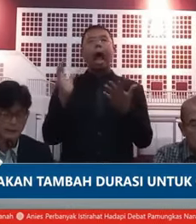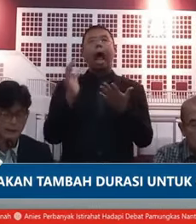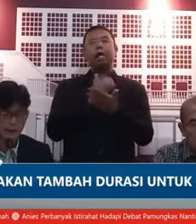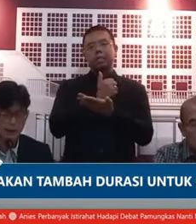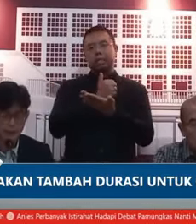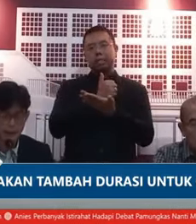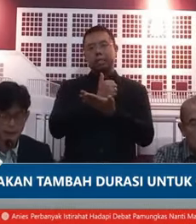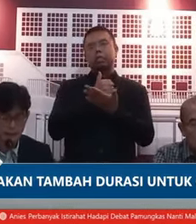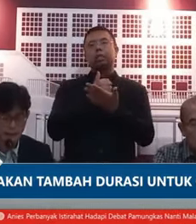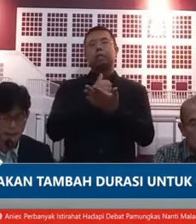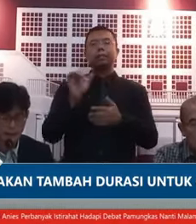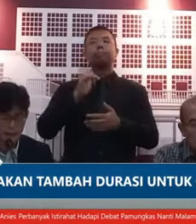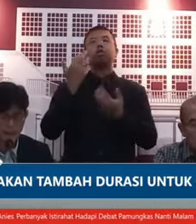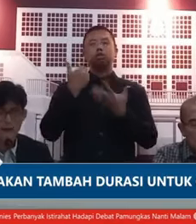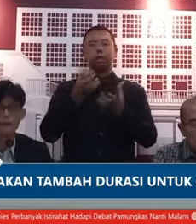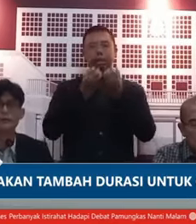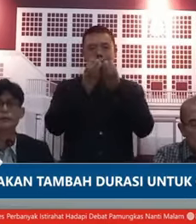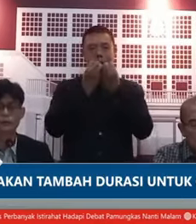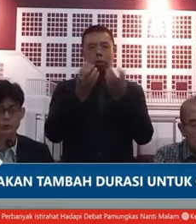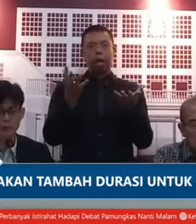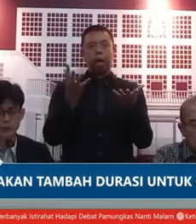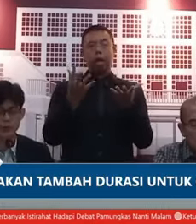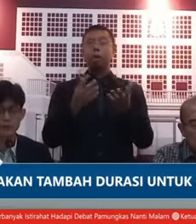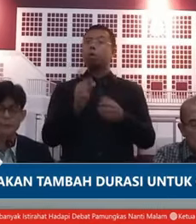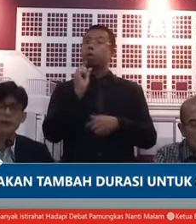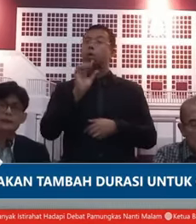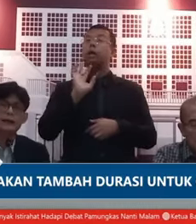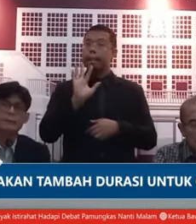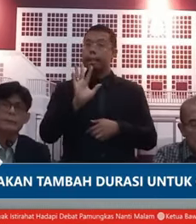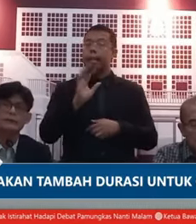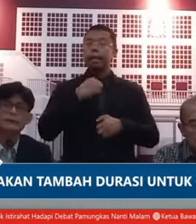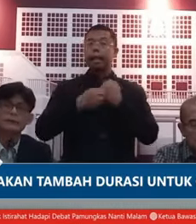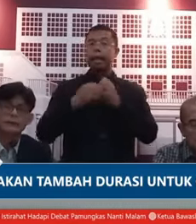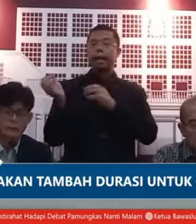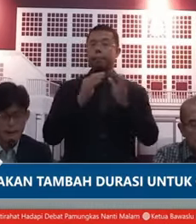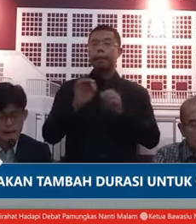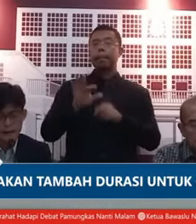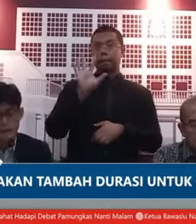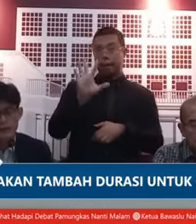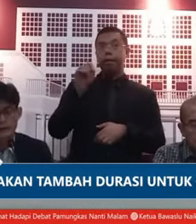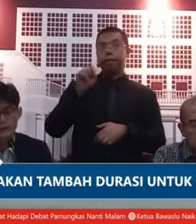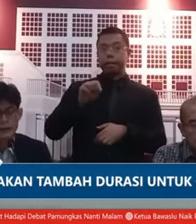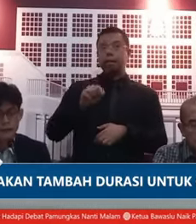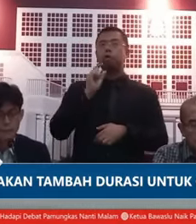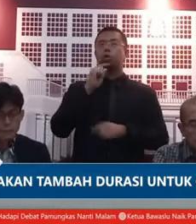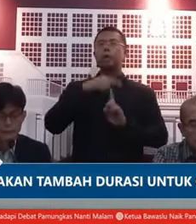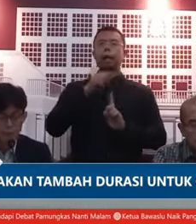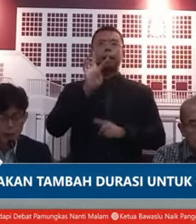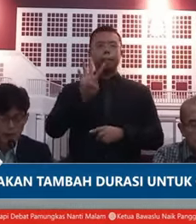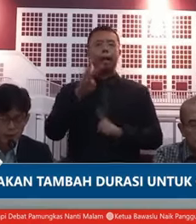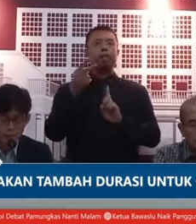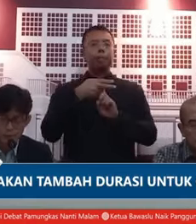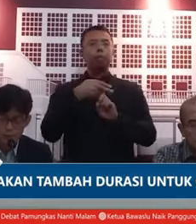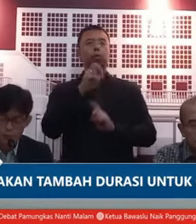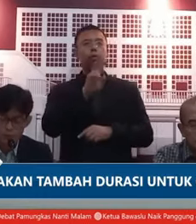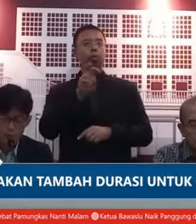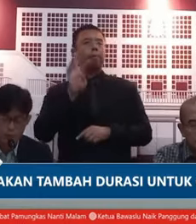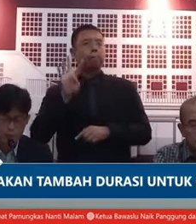hasil-hasilnya itu sebagaimana yang kami sampaikan. Untuk nanti pelaksanaan debat kelima pada tanggal 4 Februari